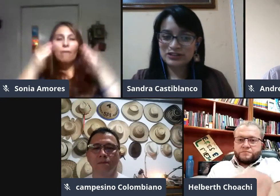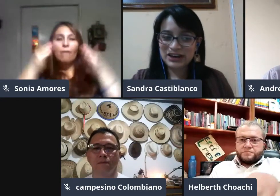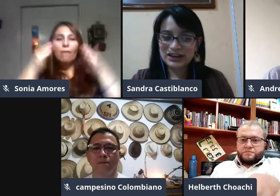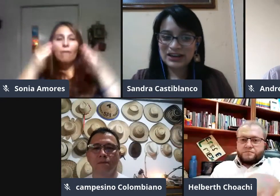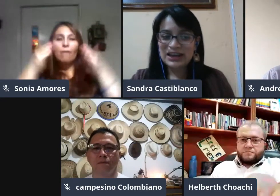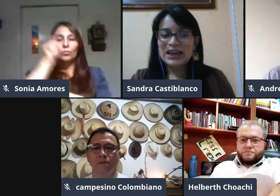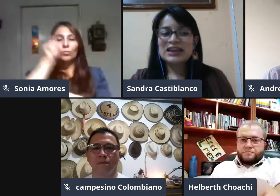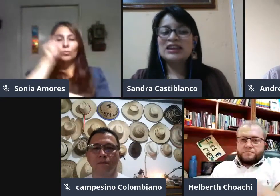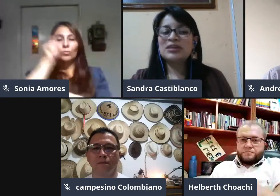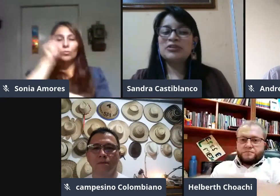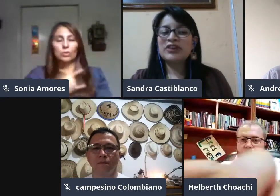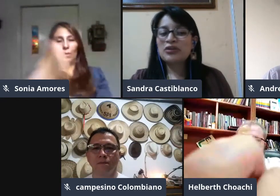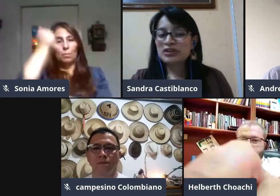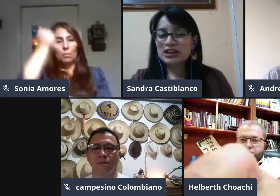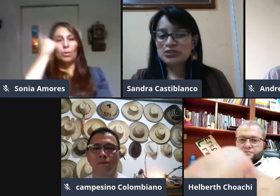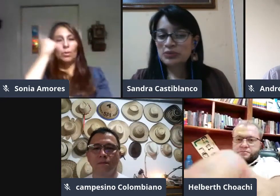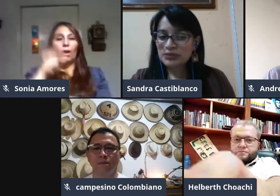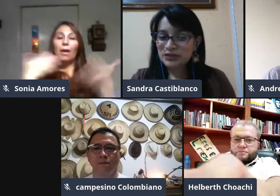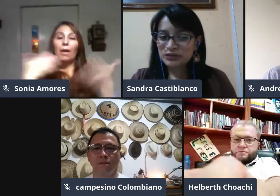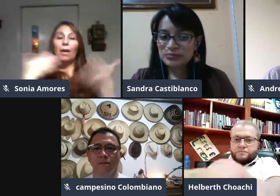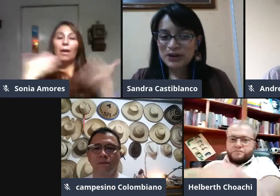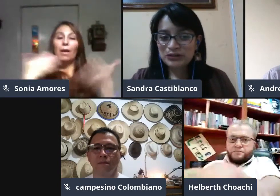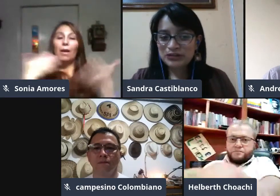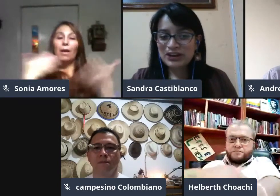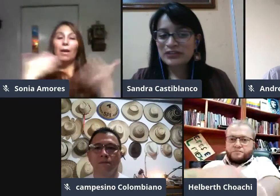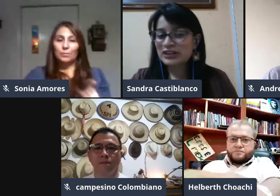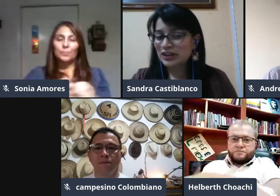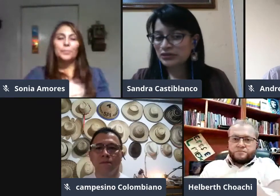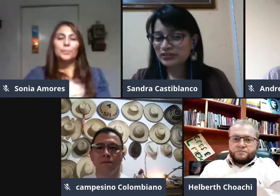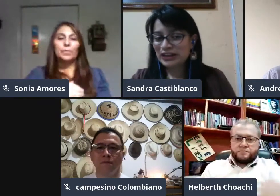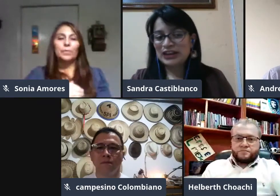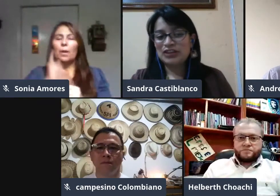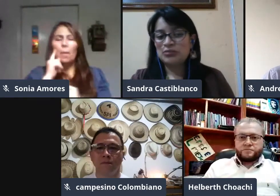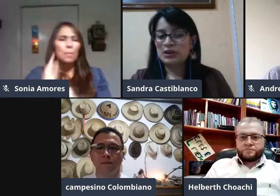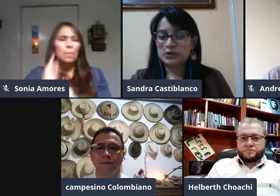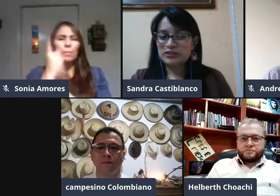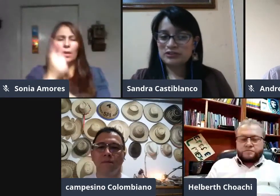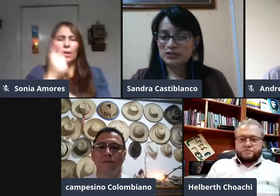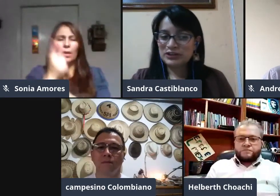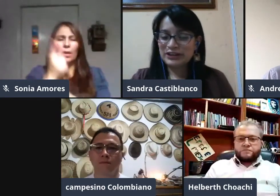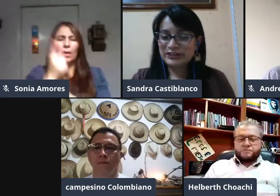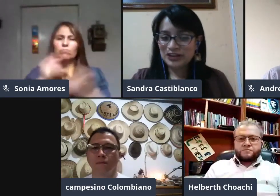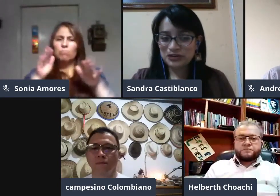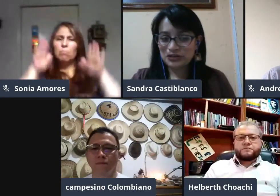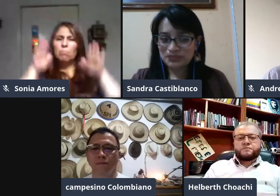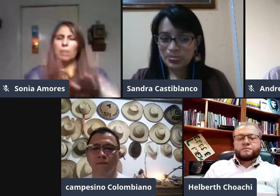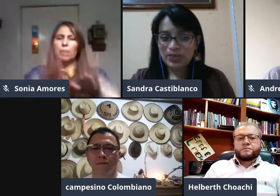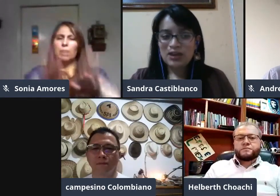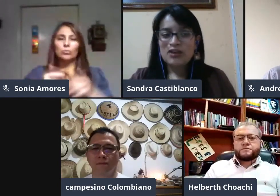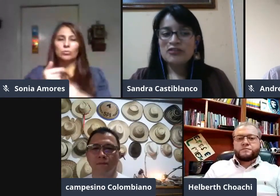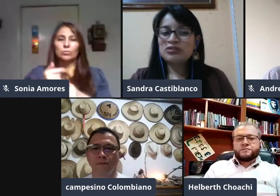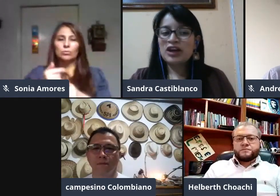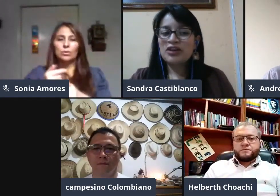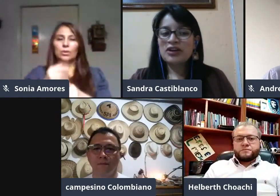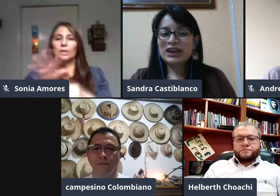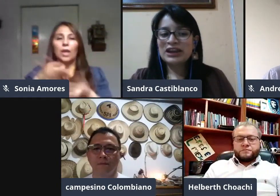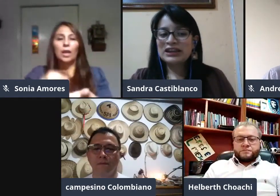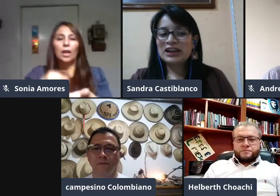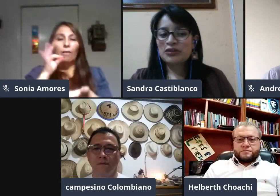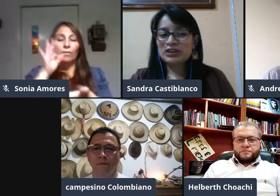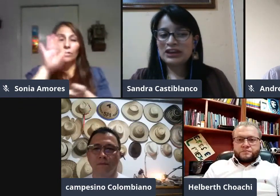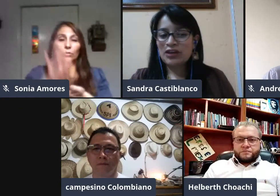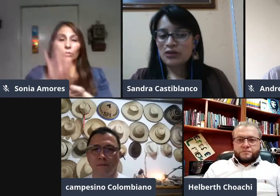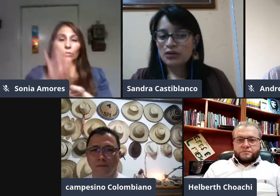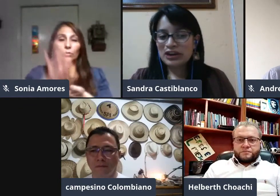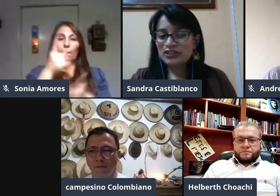Pedagógica Nacional, dinamizador de los primeros paros cafeteros en el año 1995, fundador